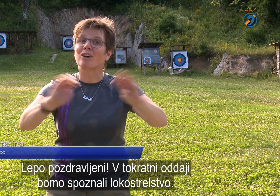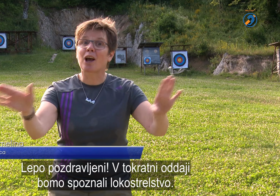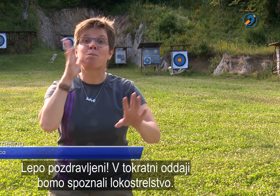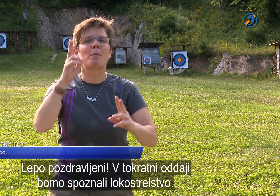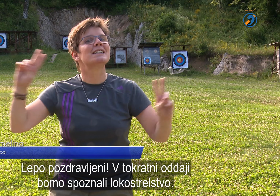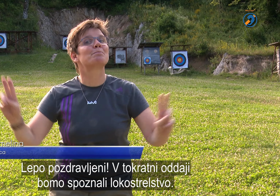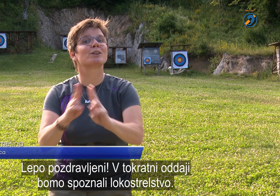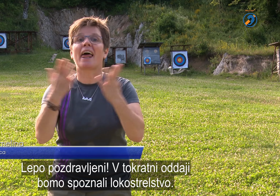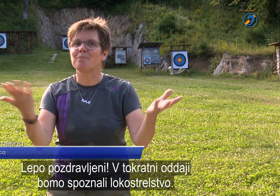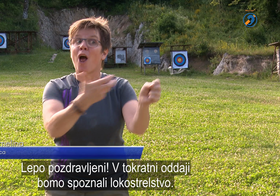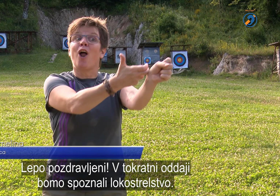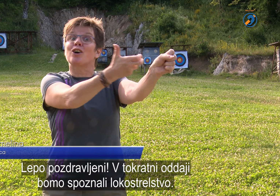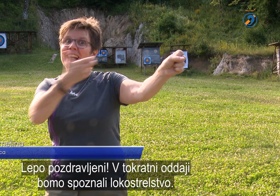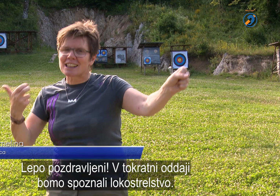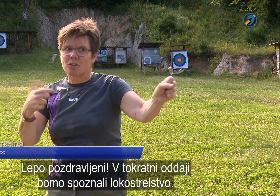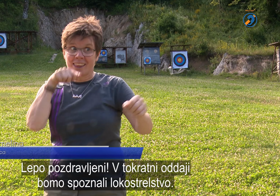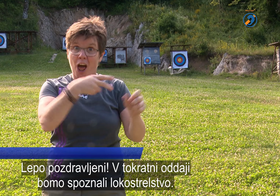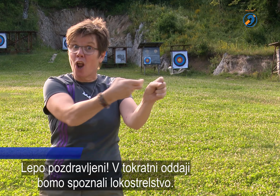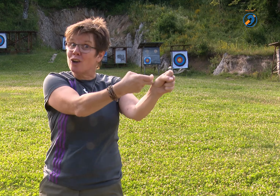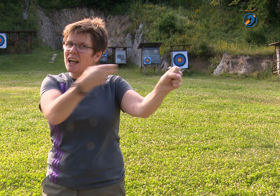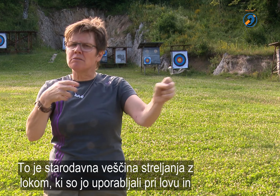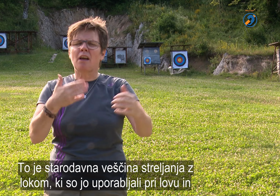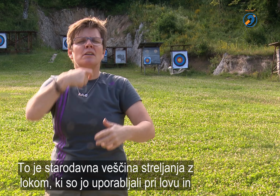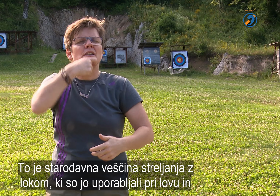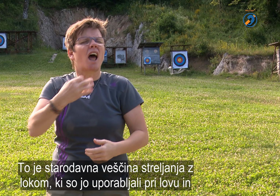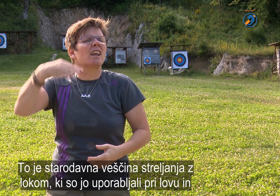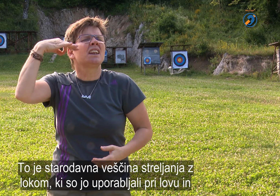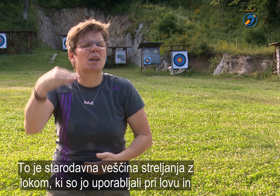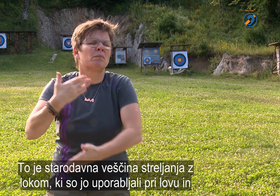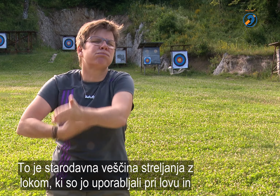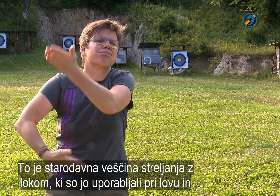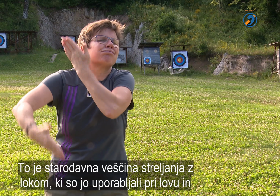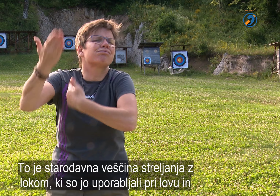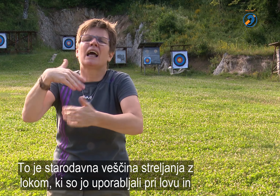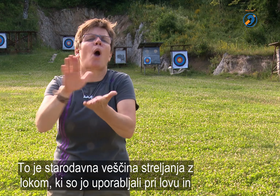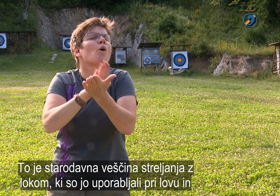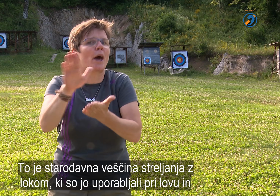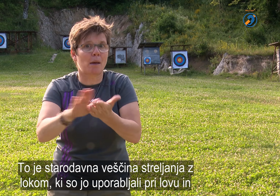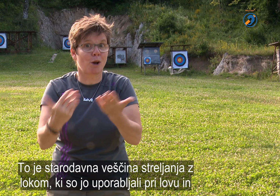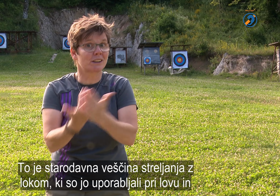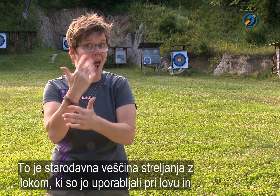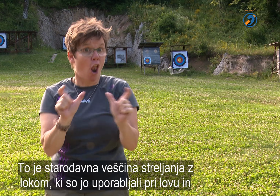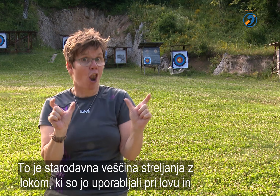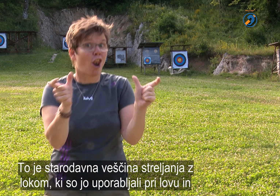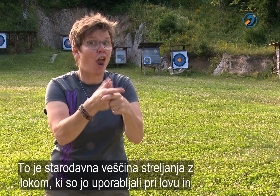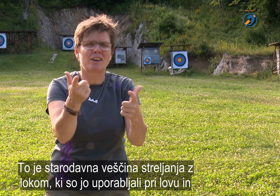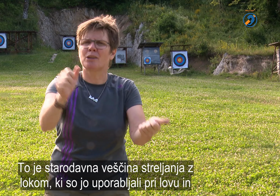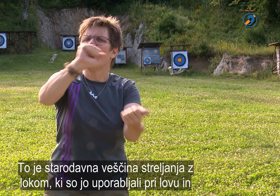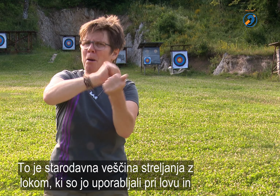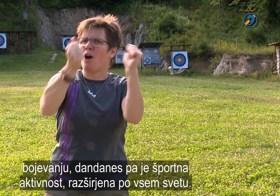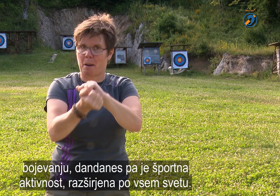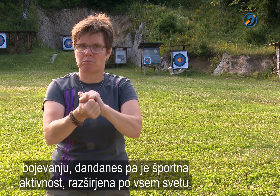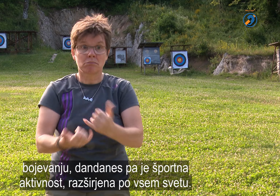ربطني وضعي وفهمة تكون بالي وكنت رأيت كنت رأيت دائرة طب وضربي يعني